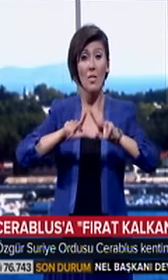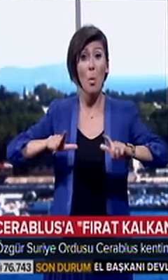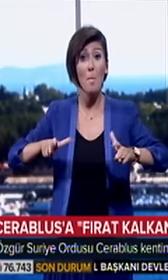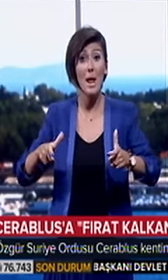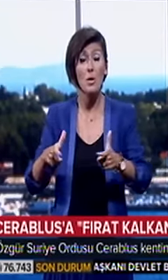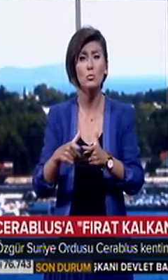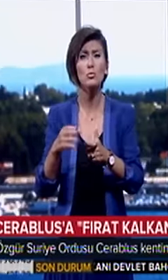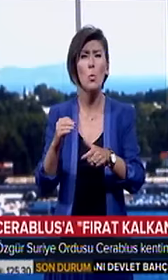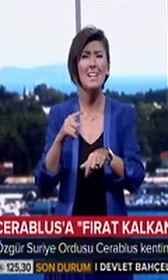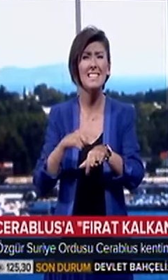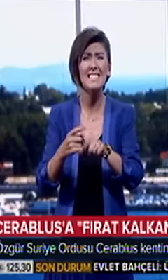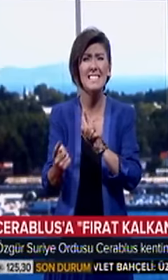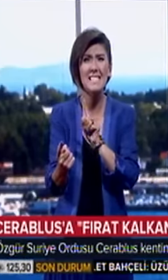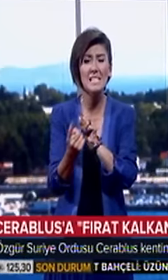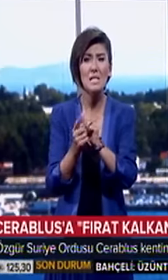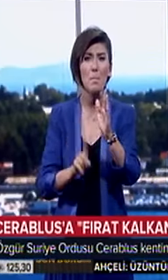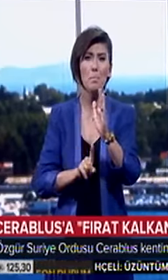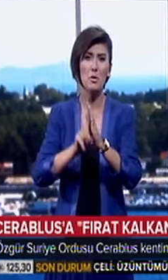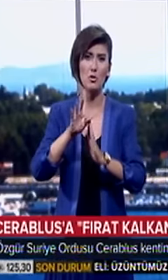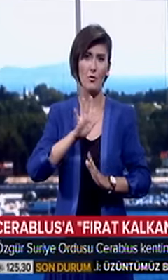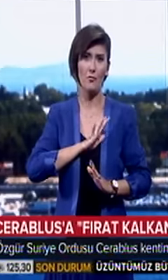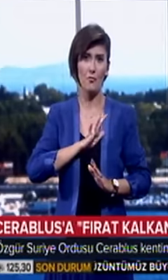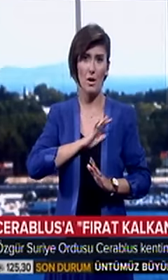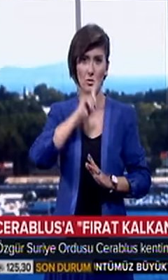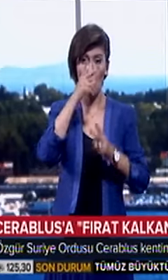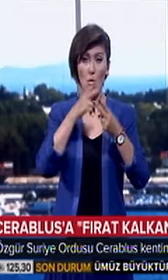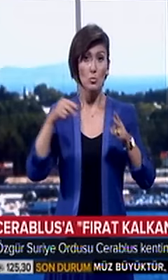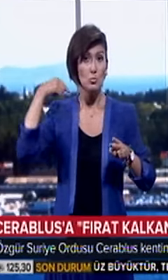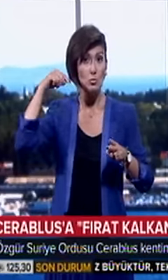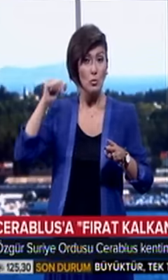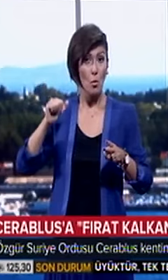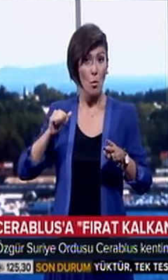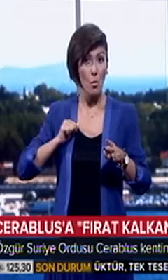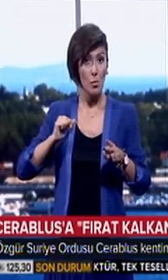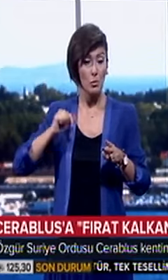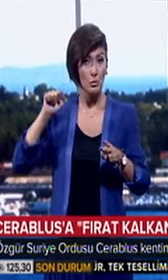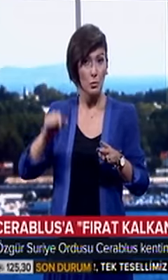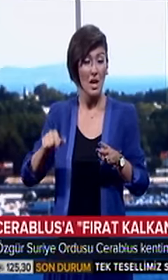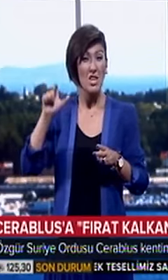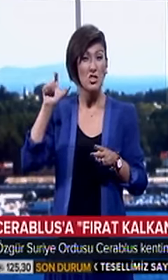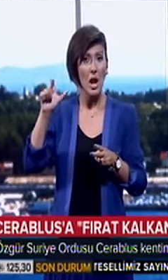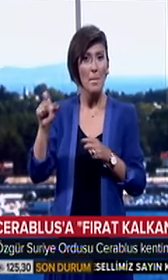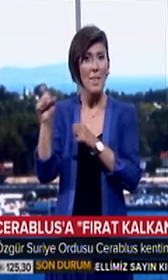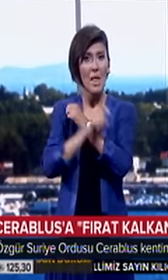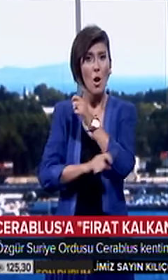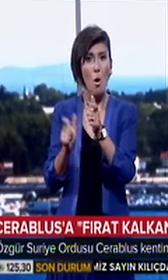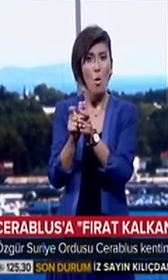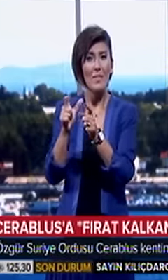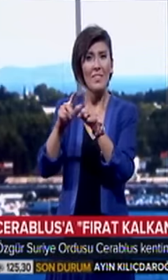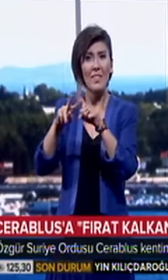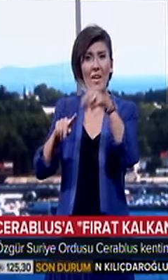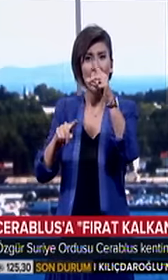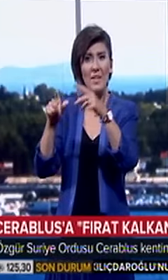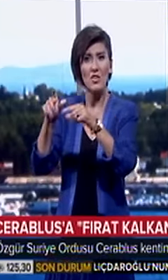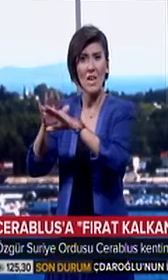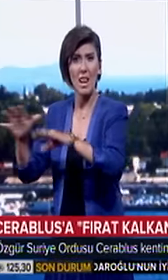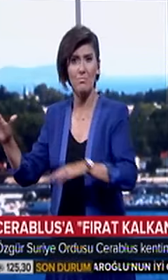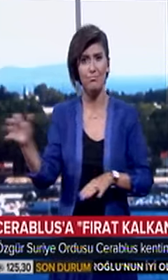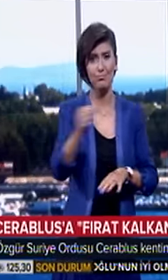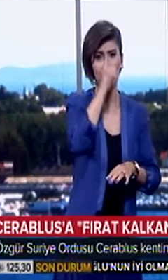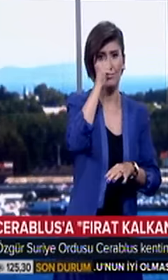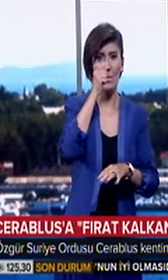başarıya ulaşıldı. Özgür Suriye Ordusu Suriye'nin kuzeyindeki Cerablus'u terör örgütü DAEŞ'in elinden aldı. Ilımlı muhalif grubun